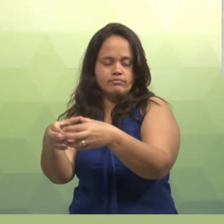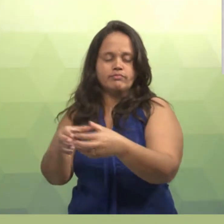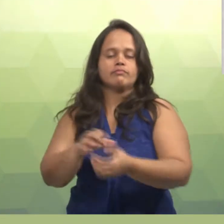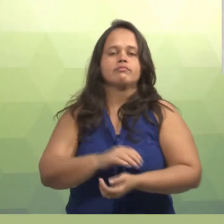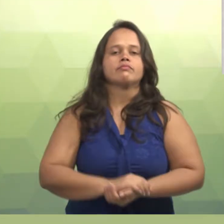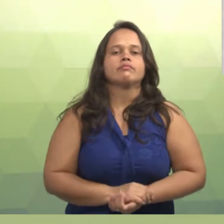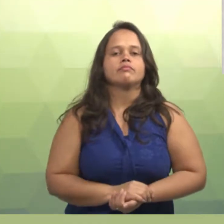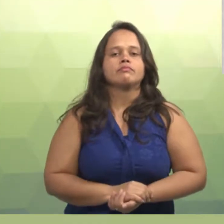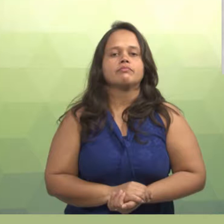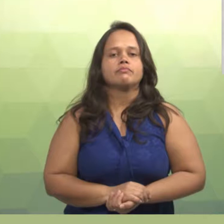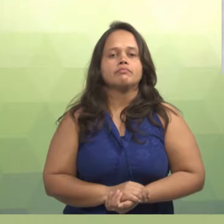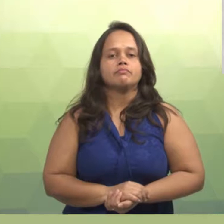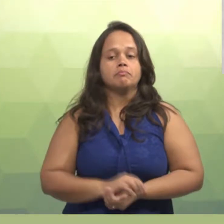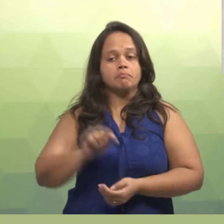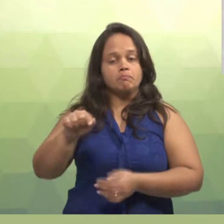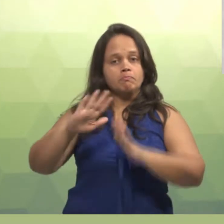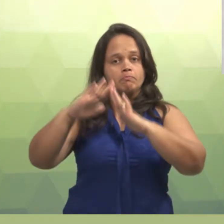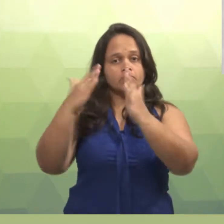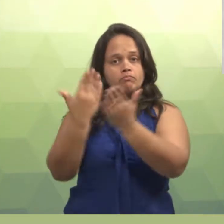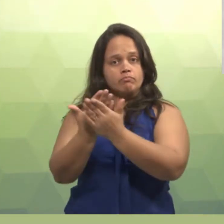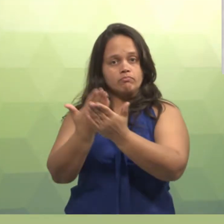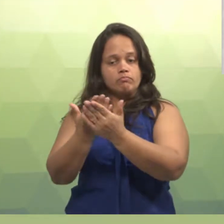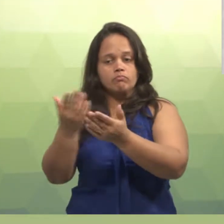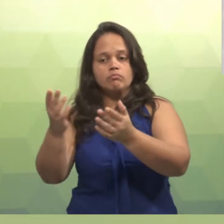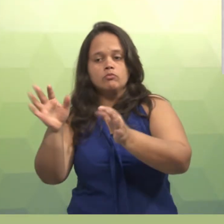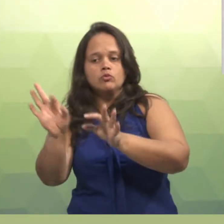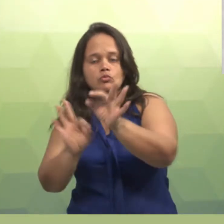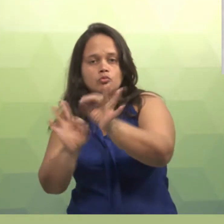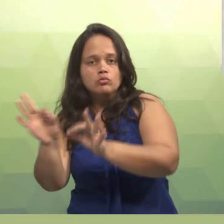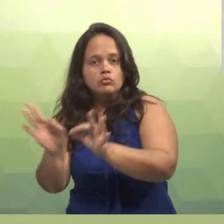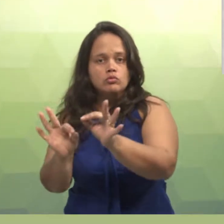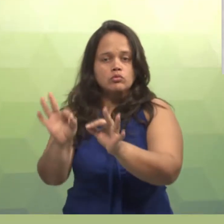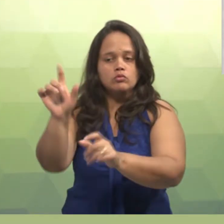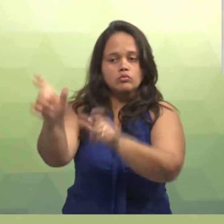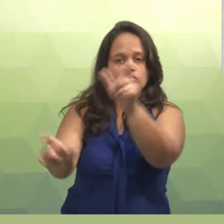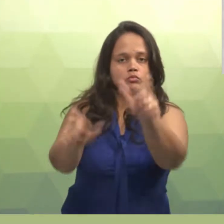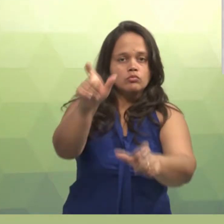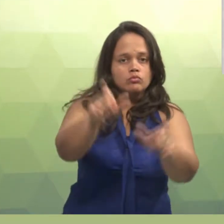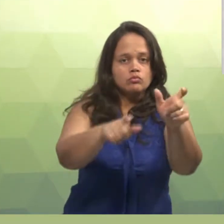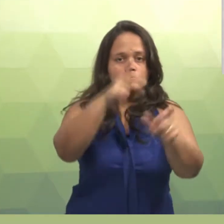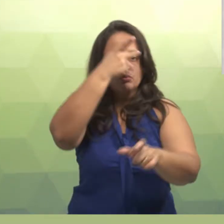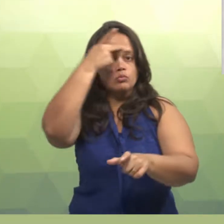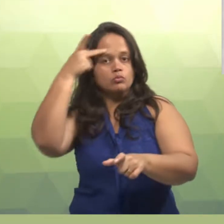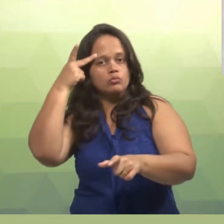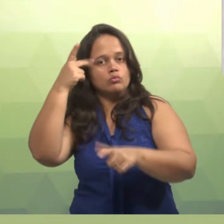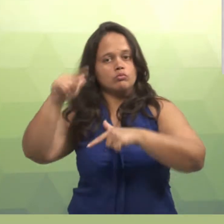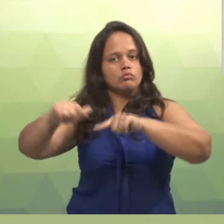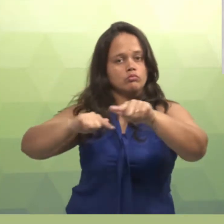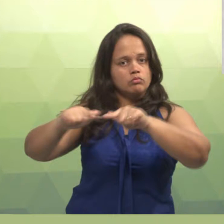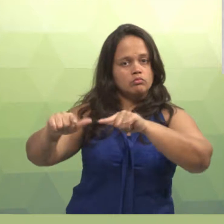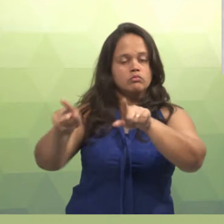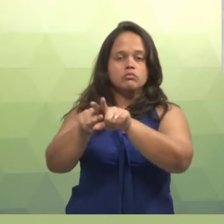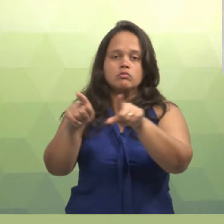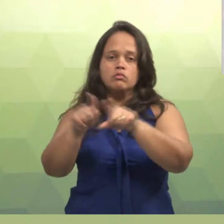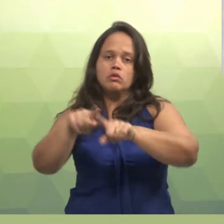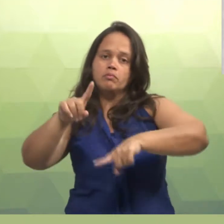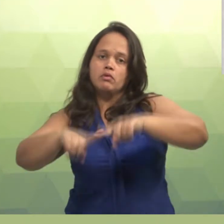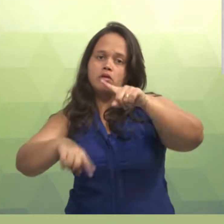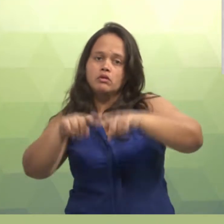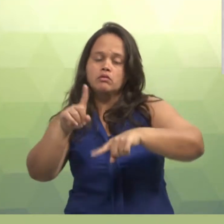corpo docente. Cabe à escola administrar seu pessoal e seus recursos